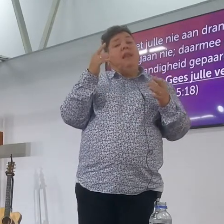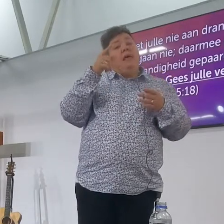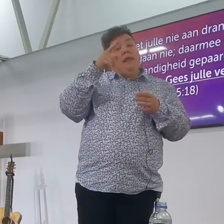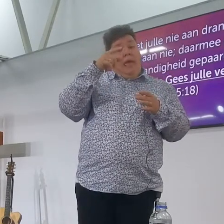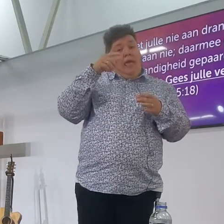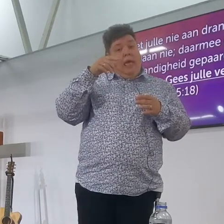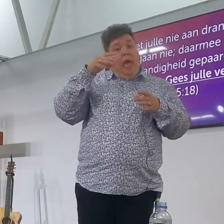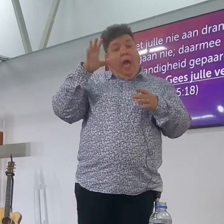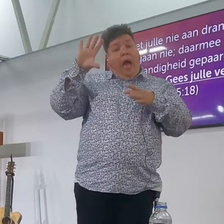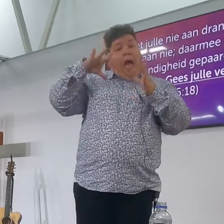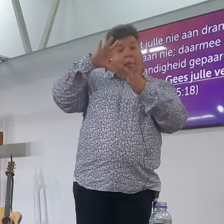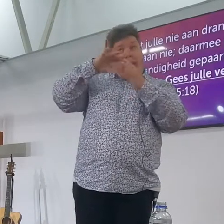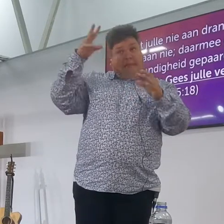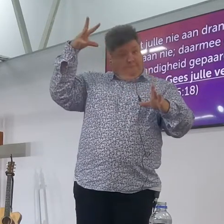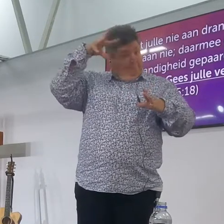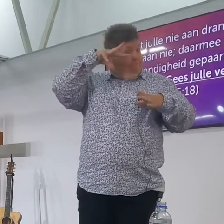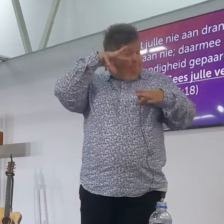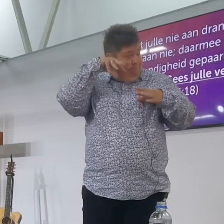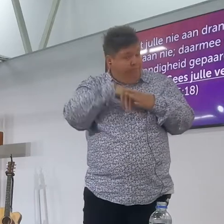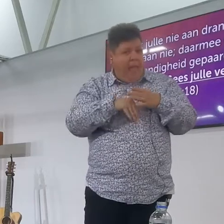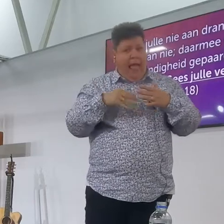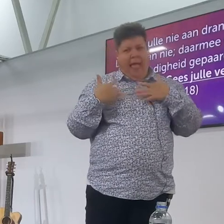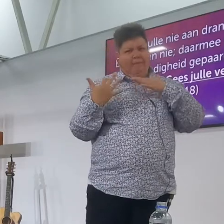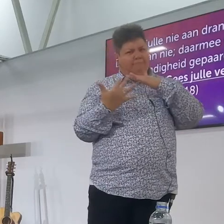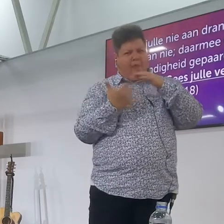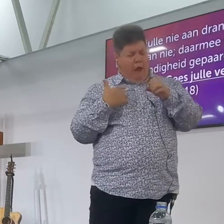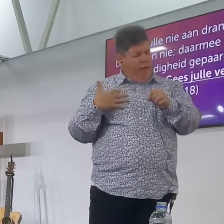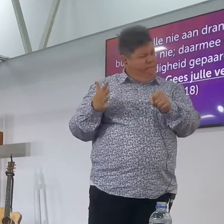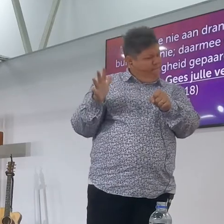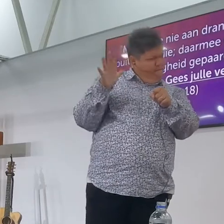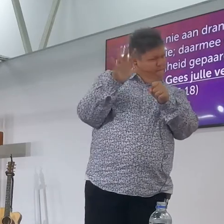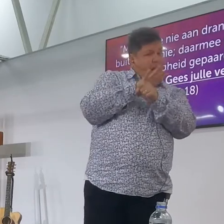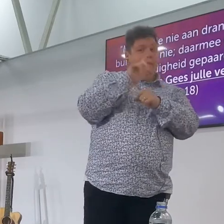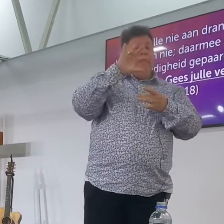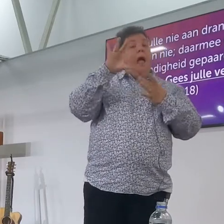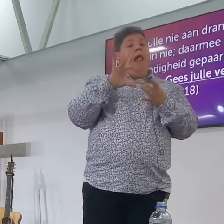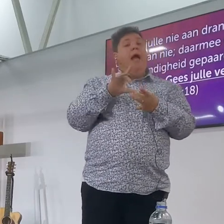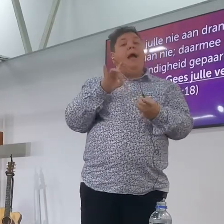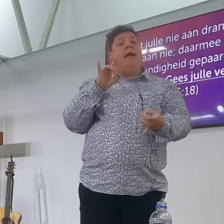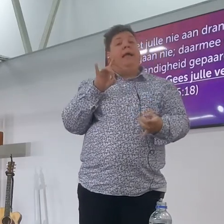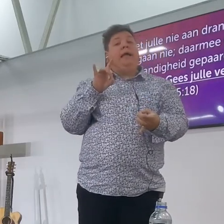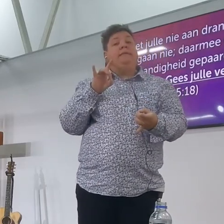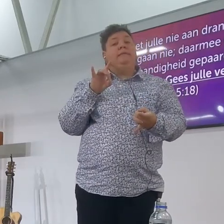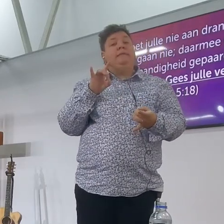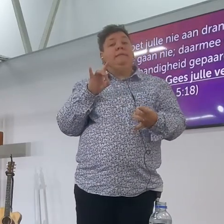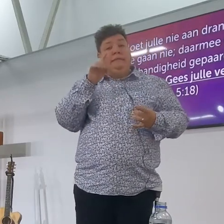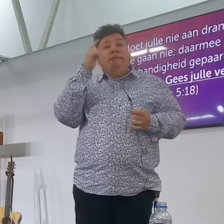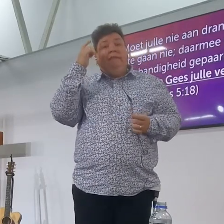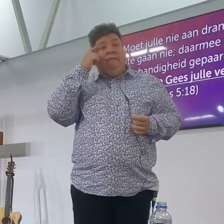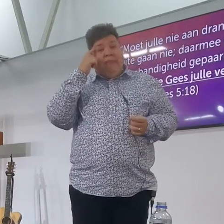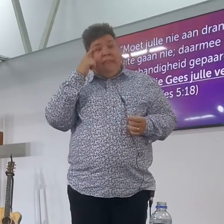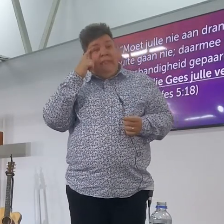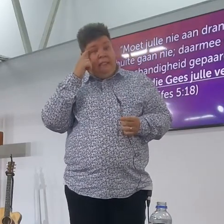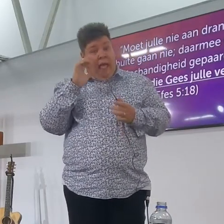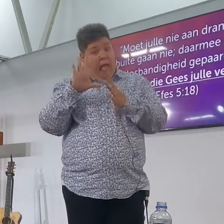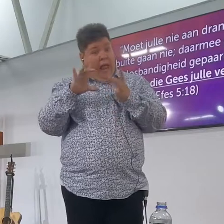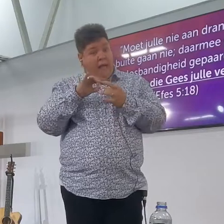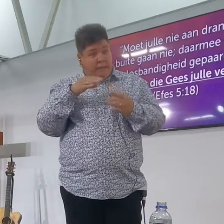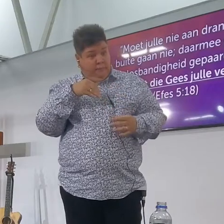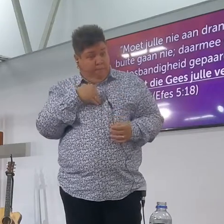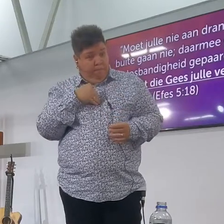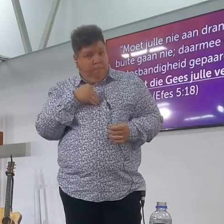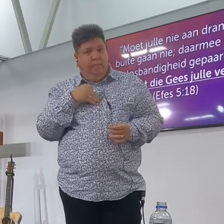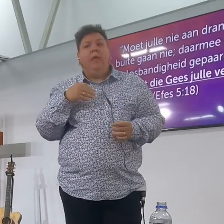die Heilige Gees te lewe, om vervulling te lewe met die Heilige Gees, om vervul te wees met die Heilige Gees,